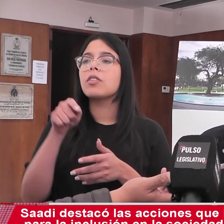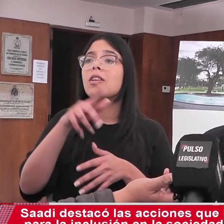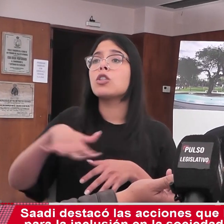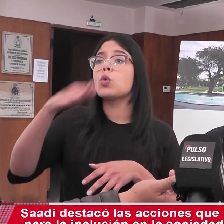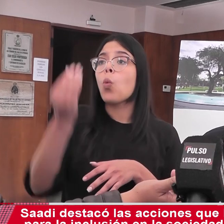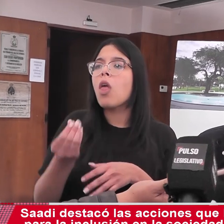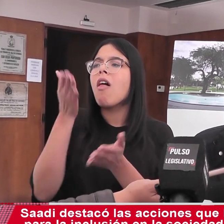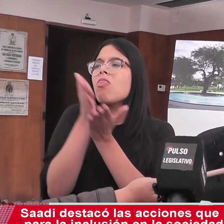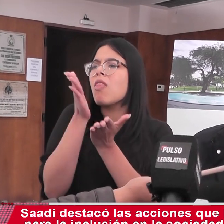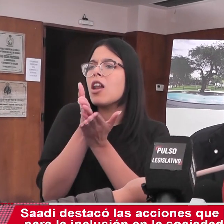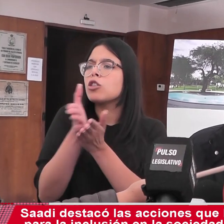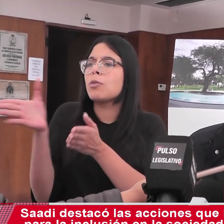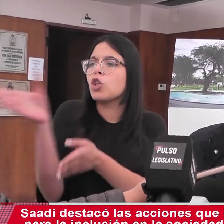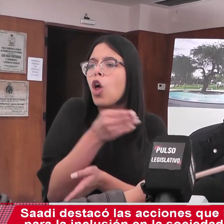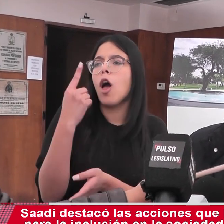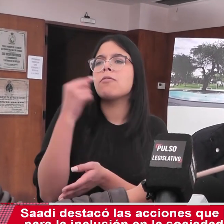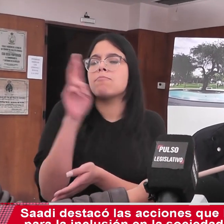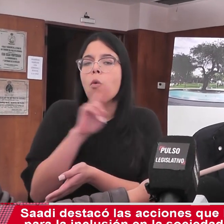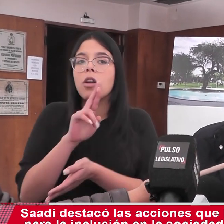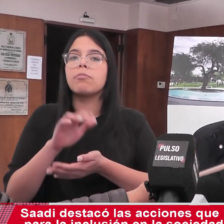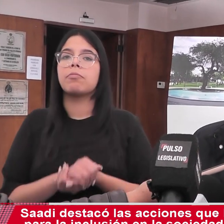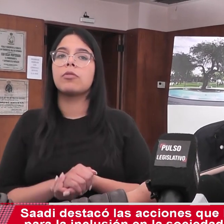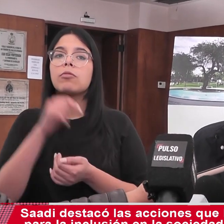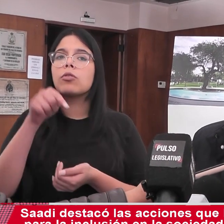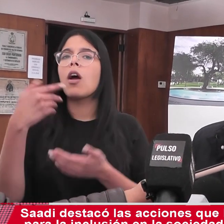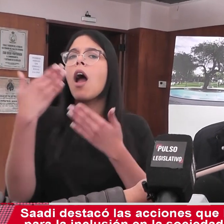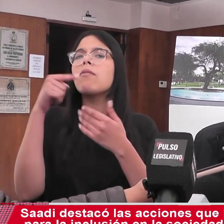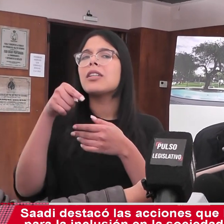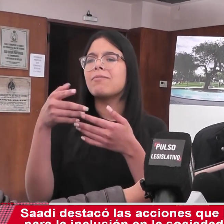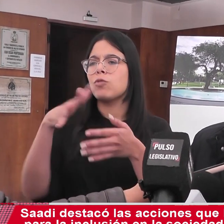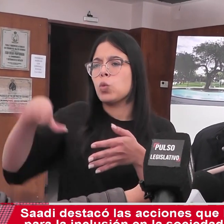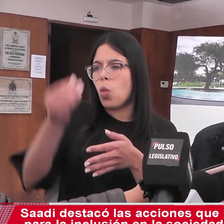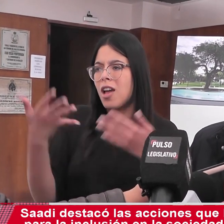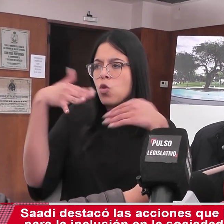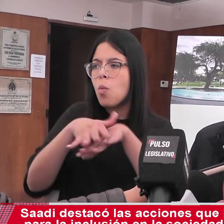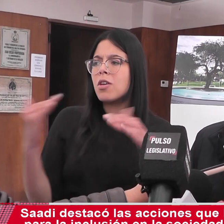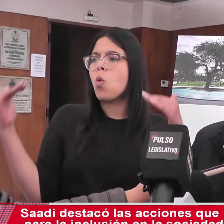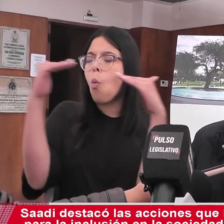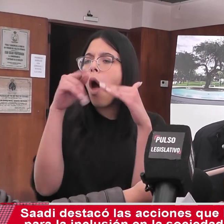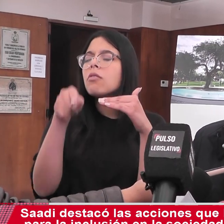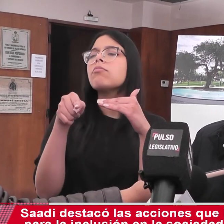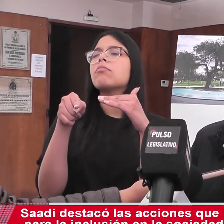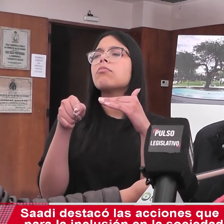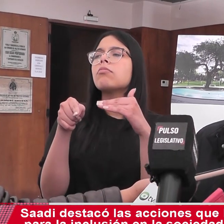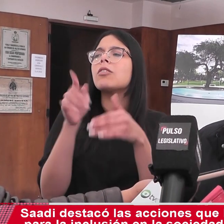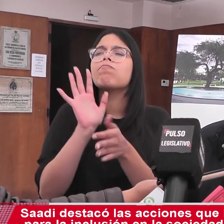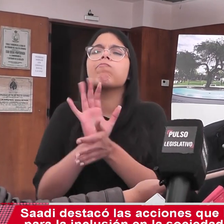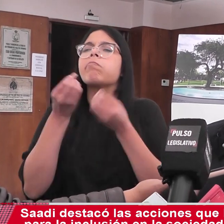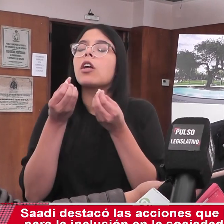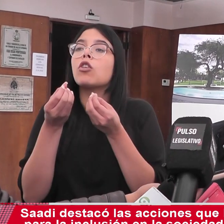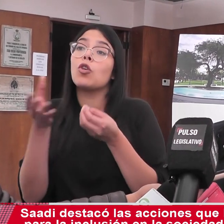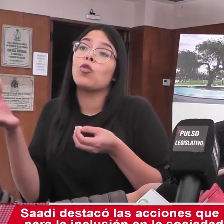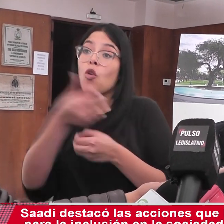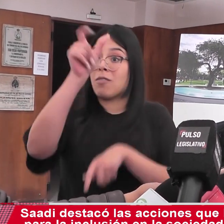ciudad con derecho para todos y todas. Yo hablo, cuando hablo de esa ciudad inclusiva, más igualitaria, significa que todas